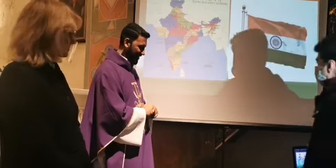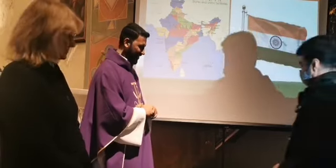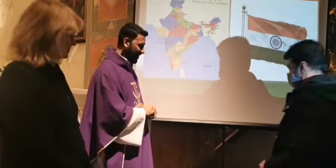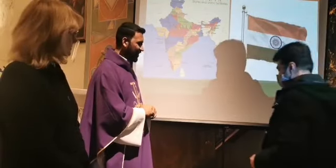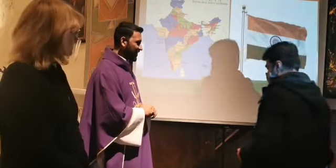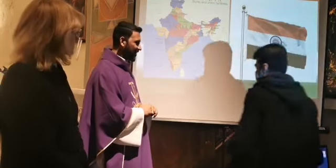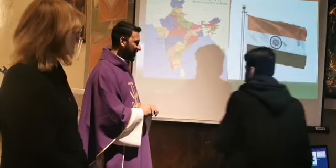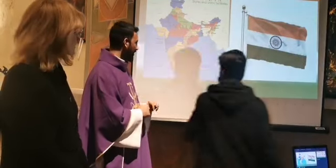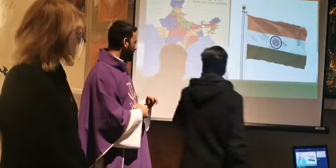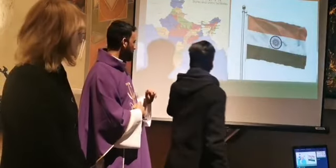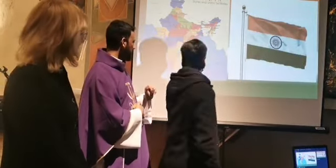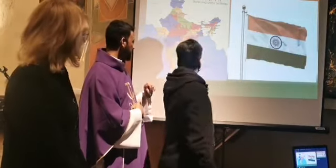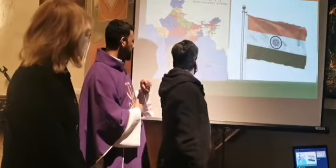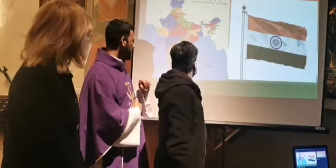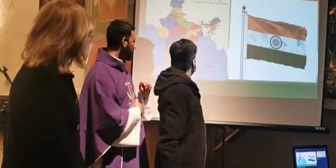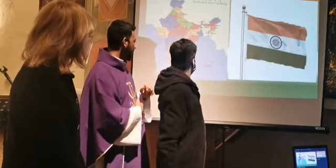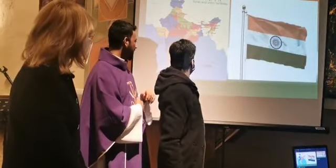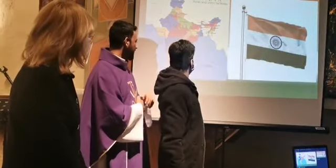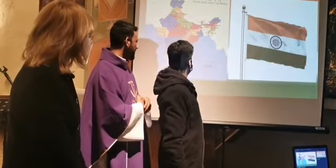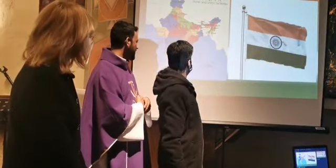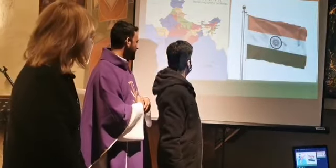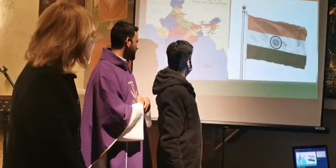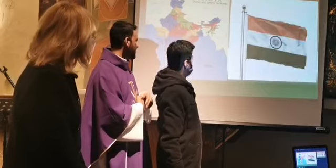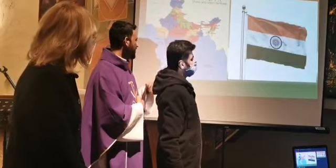A Jeremiasz jest?